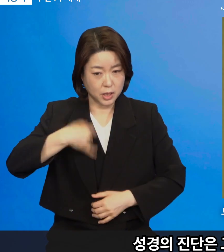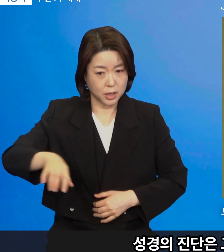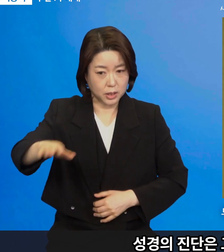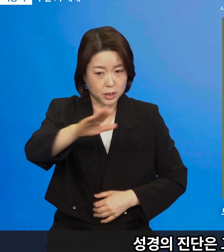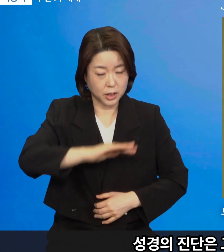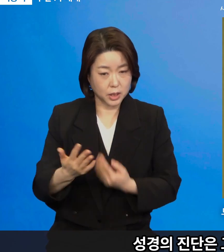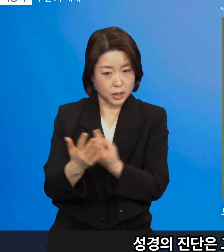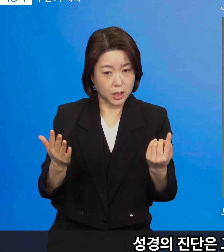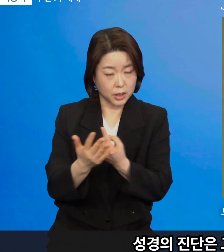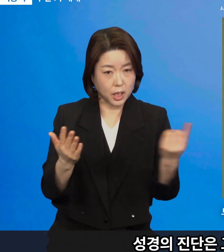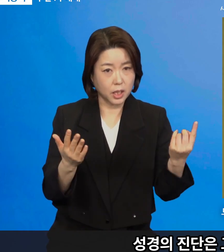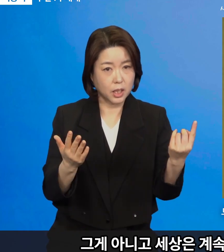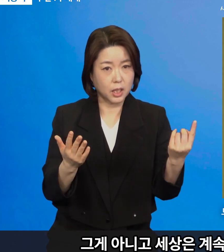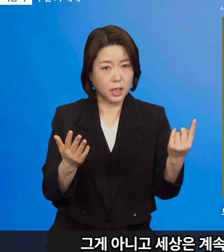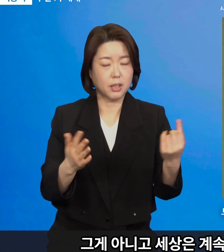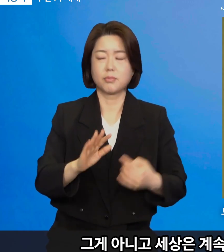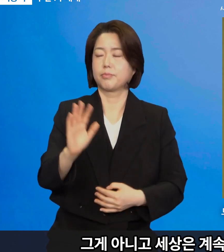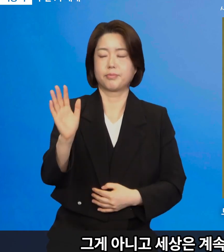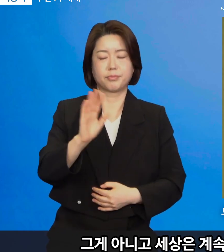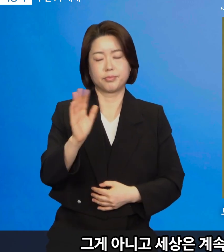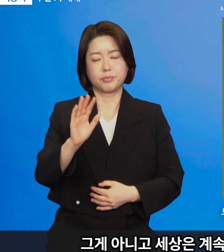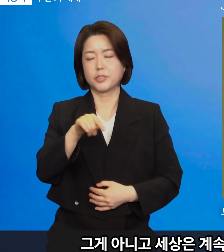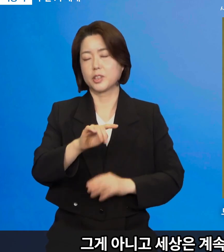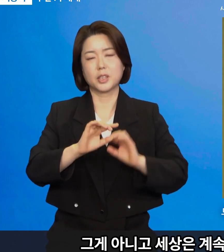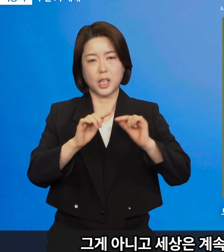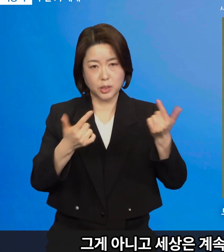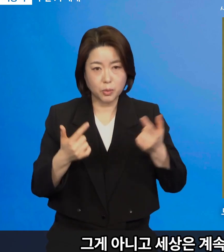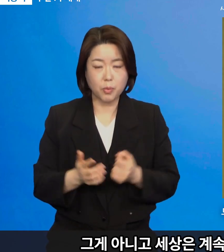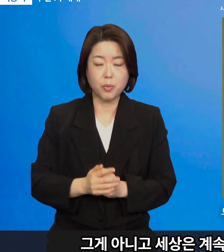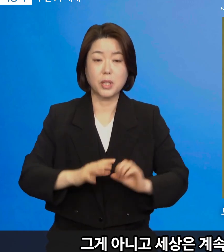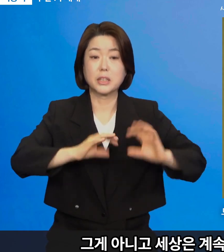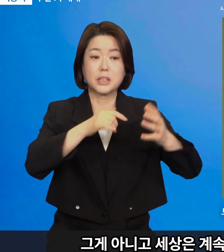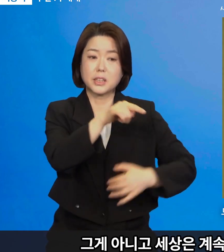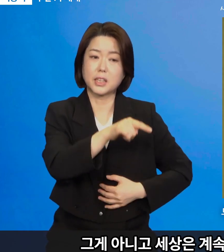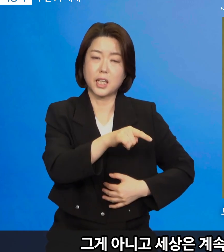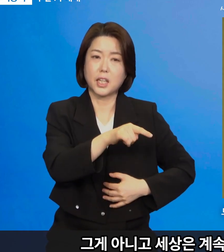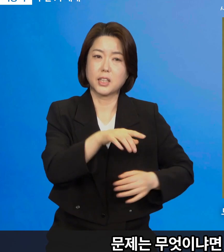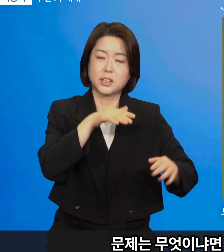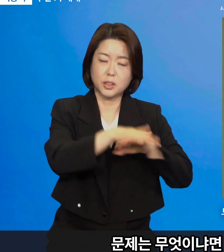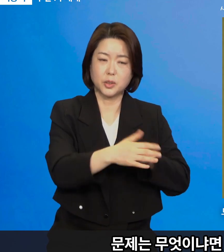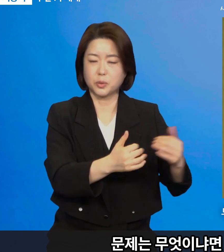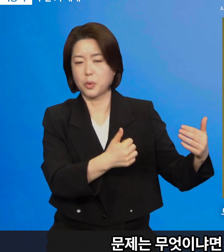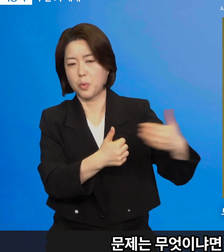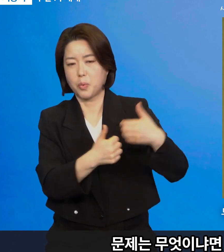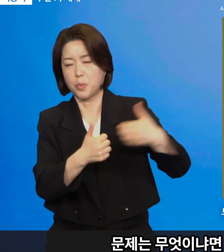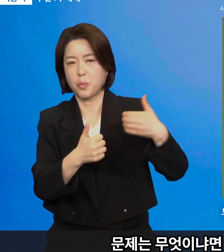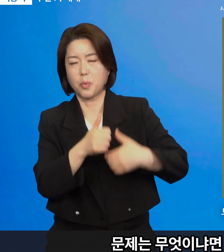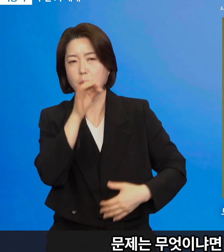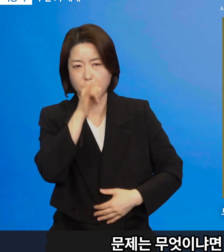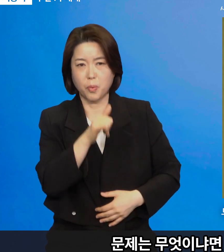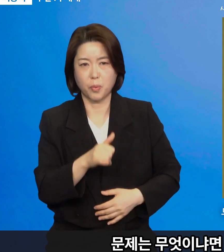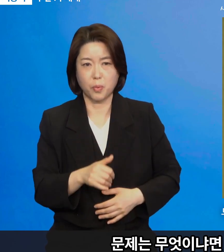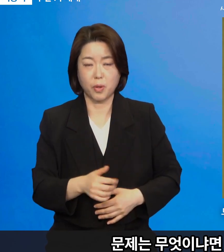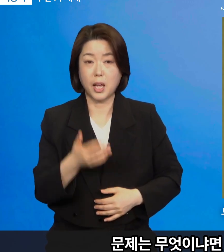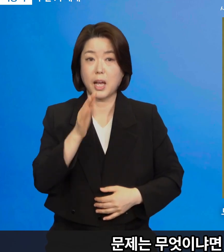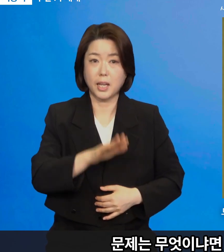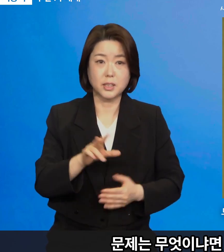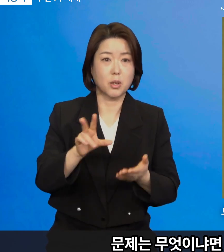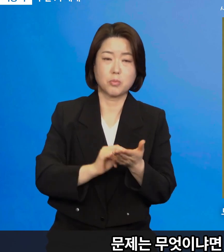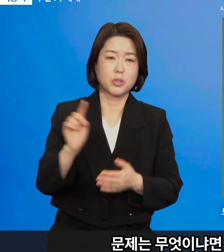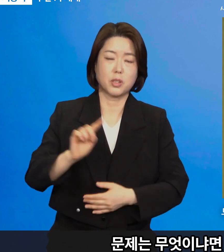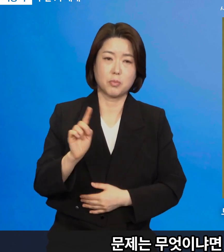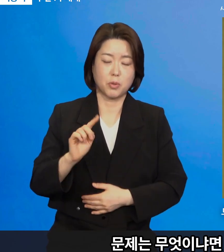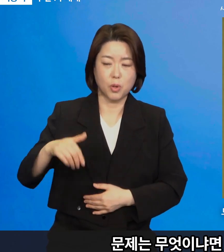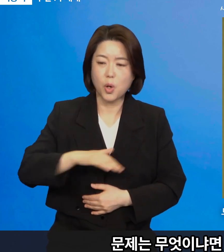성경의 진단은 그렇지 않습니다. 그게 아니고 세상은 계속 그런 식으로 공격해 왔고 문제는 무엇이냐면 우리가